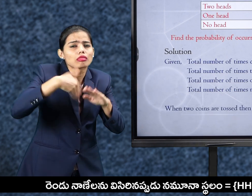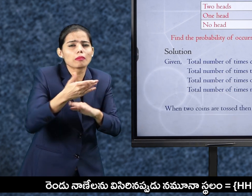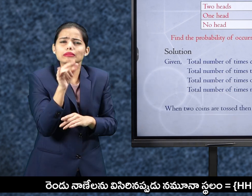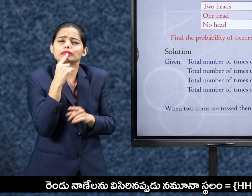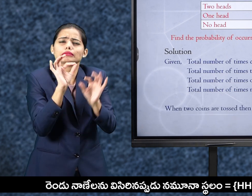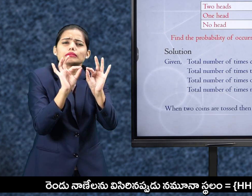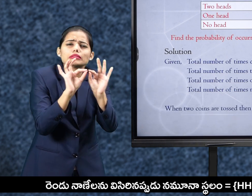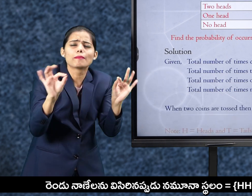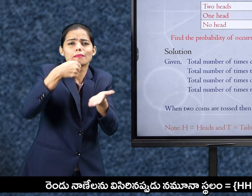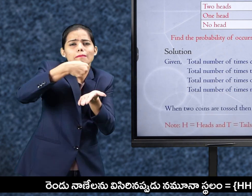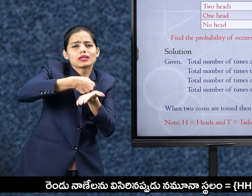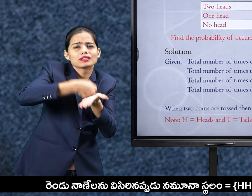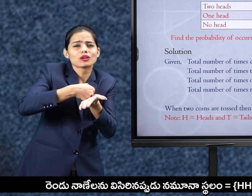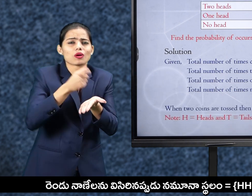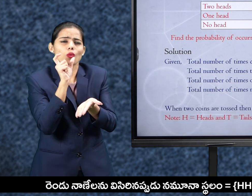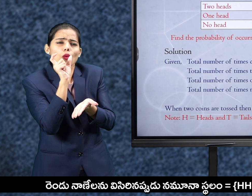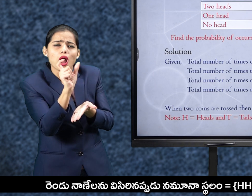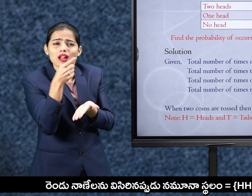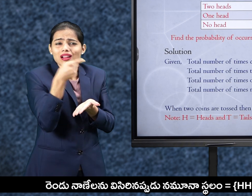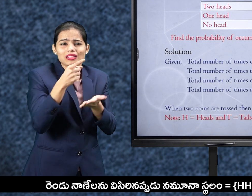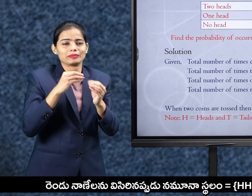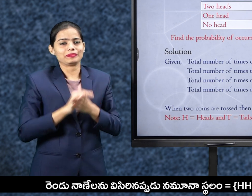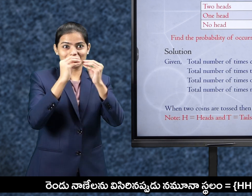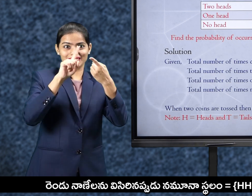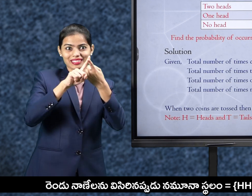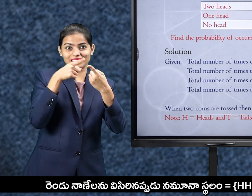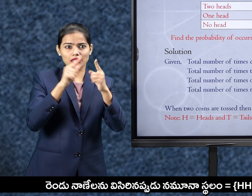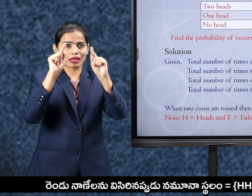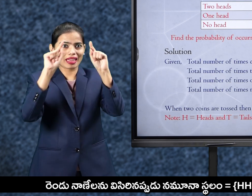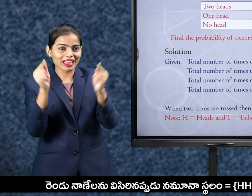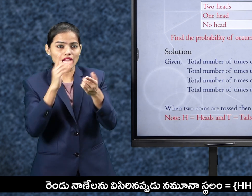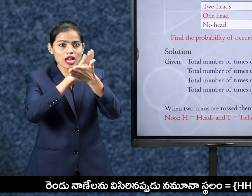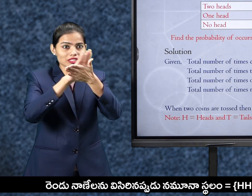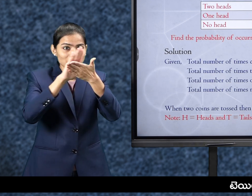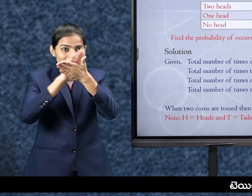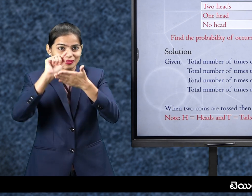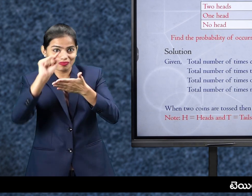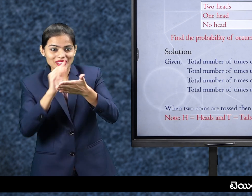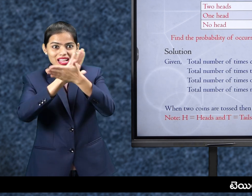HH, HT, TH, TT. ఇక్కడ H అంటే హెడ్, T అంటే టెయిల్.